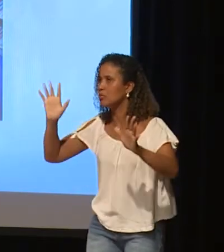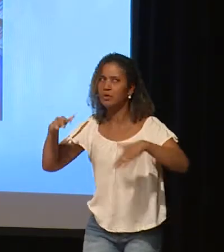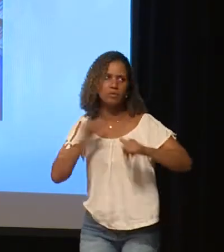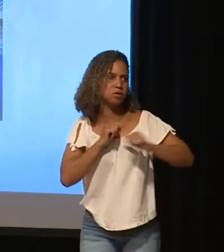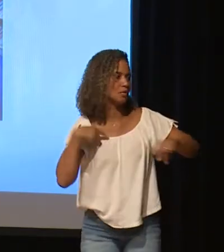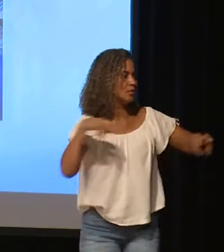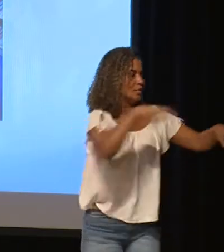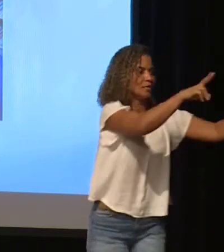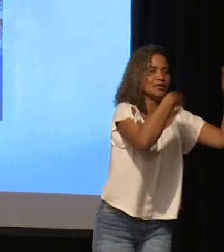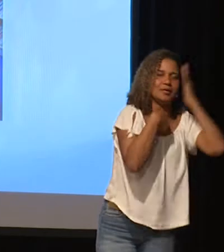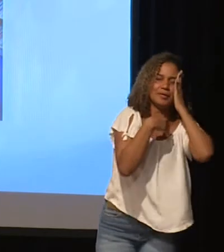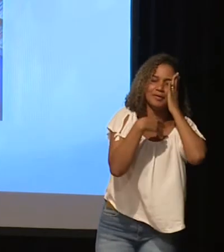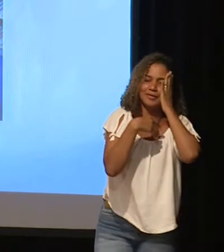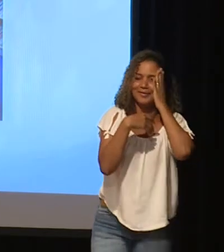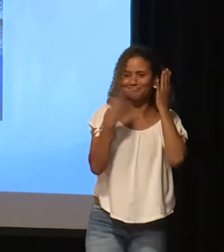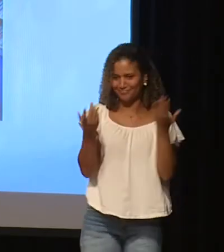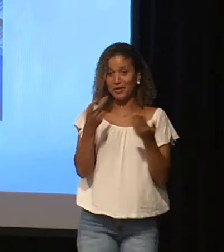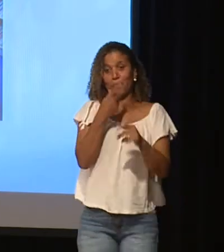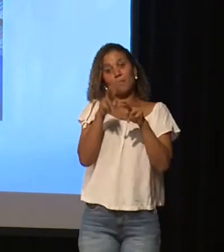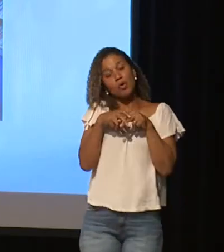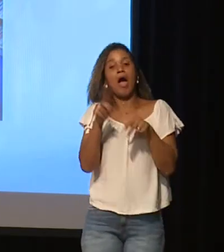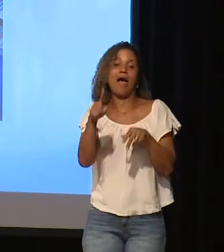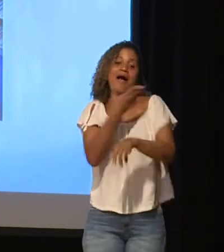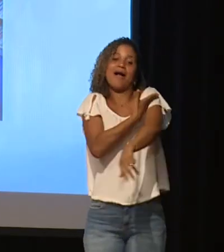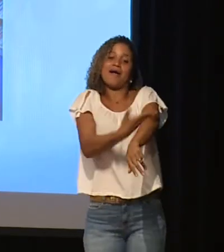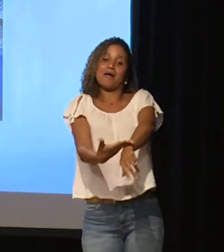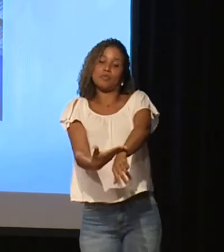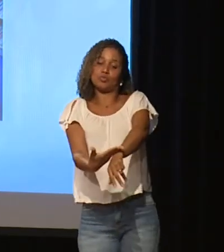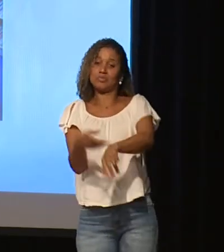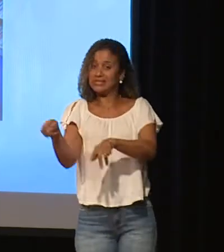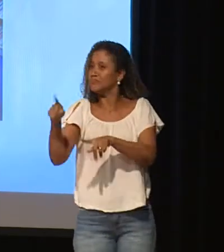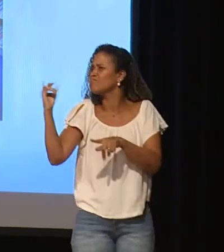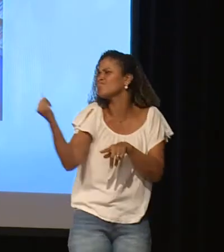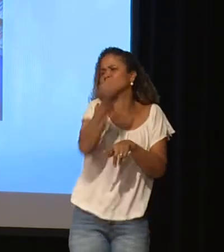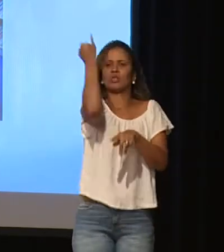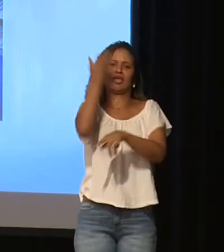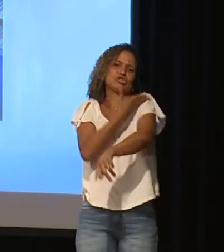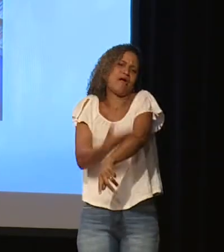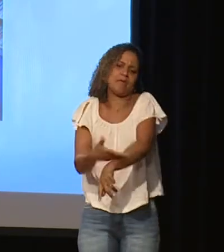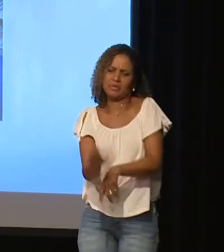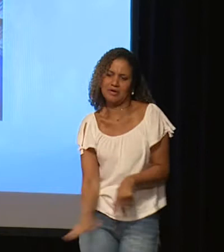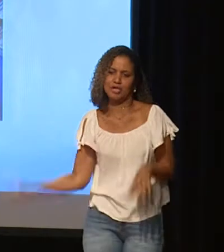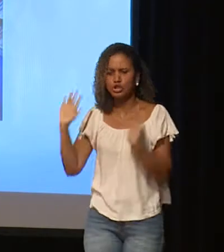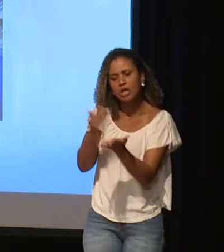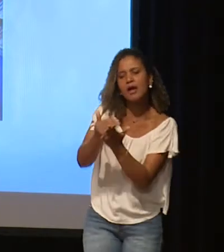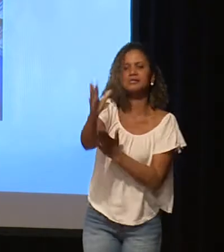Aí eu fico feliz quando eu consigo terminar para eu poder dormir. Mas isso é porque foi um hábito criado. E isso é muito importante, a